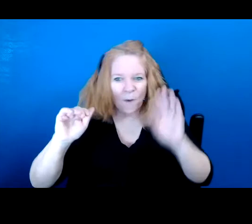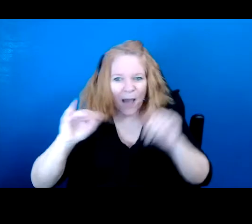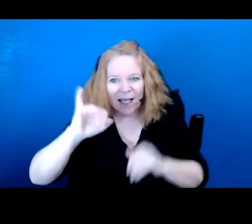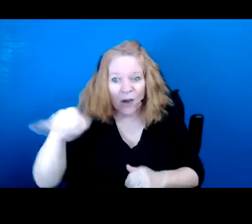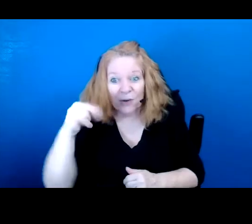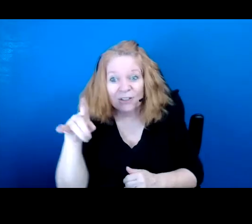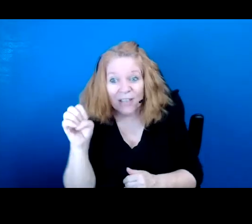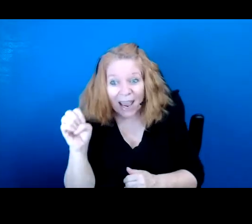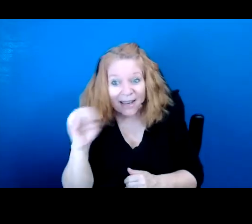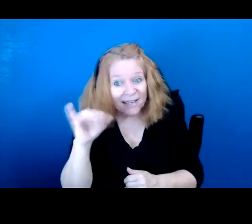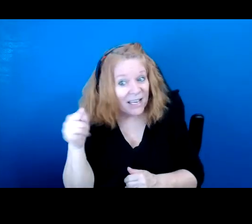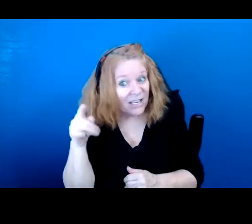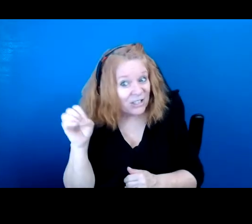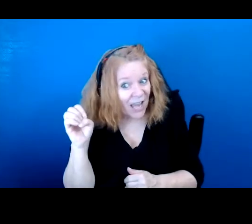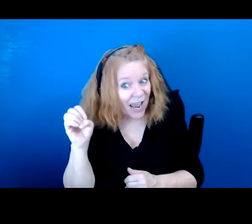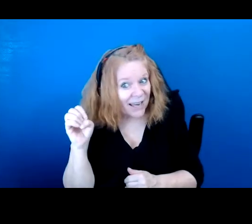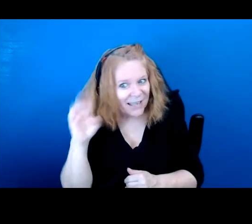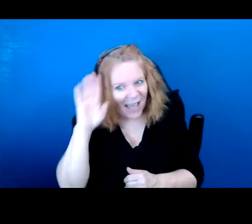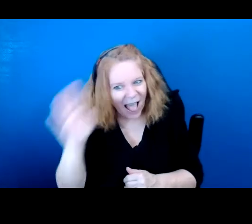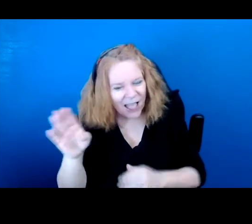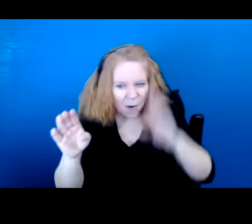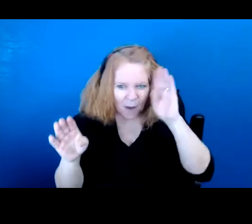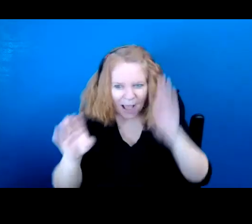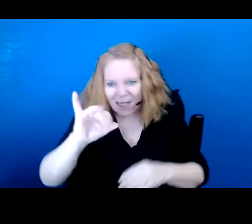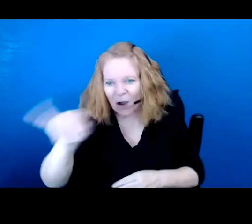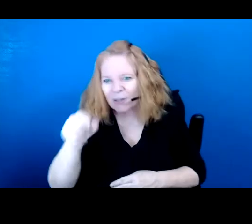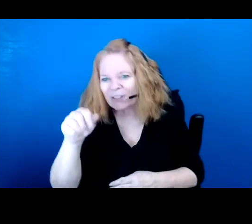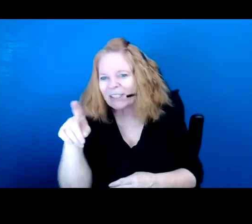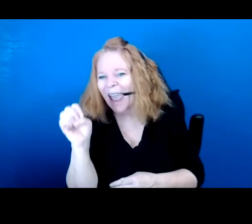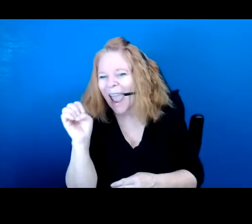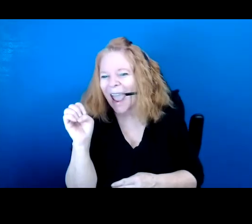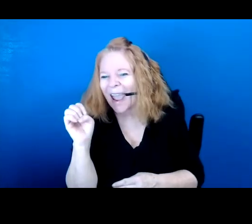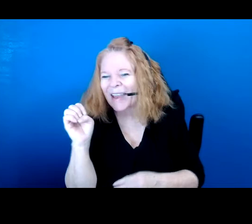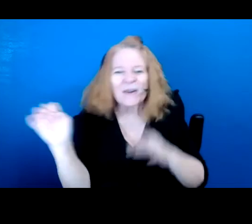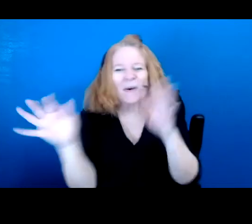saludos jake james jakes saludos saludos saludos